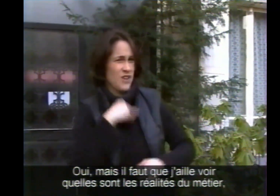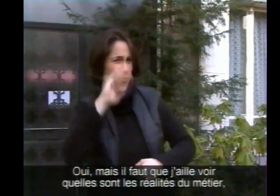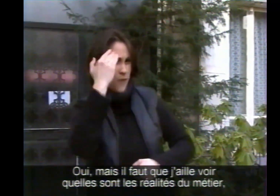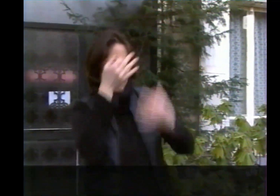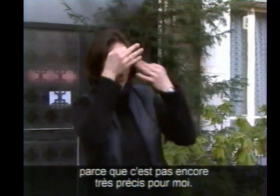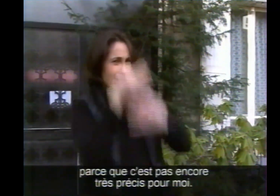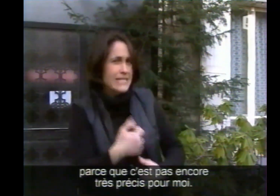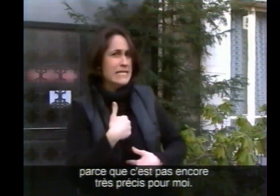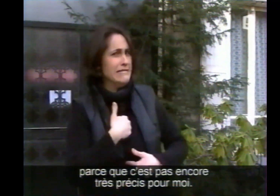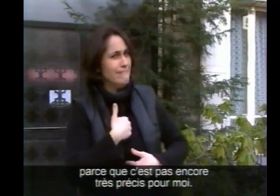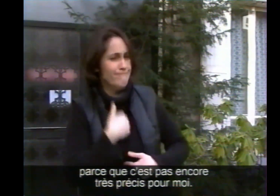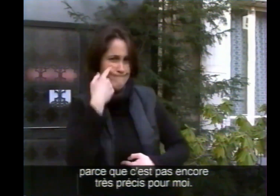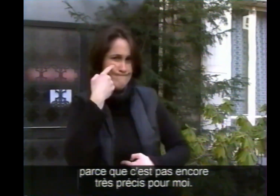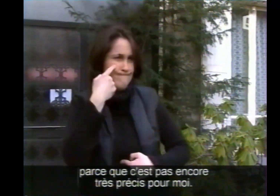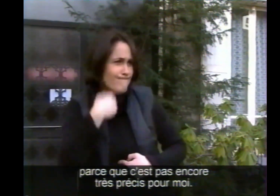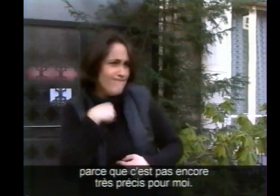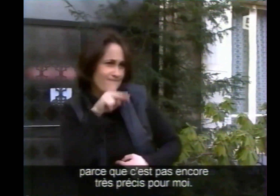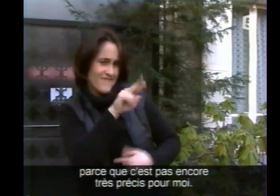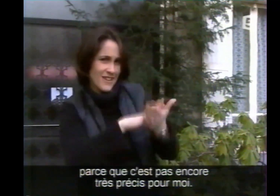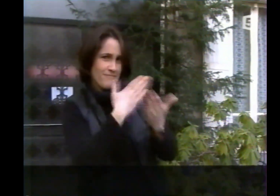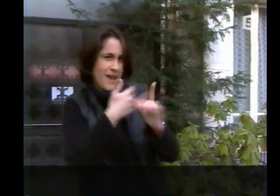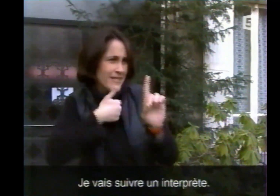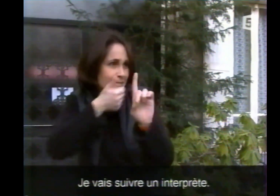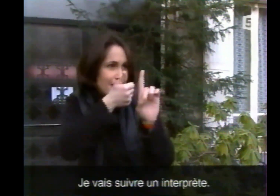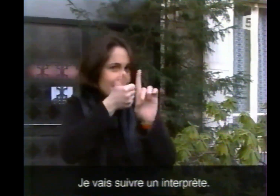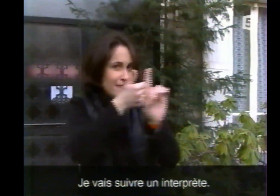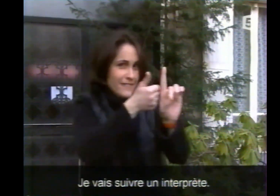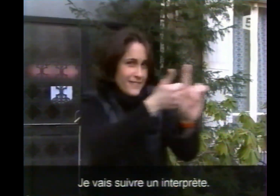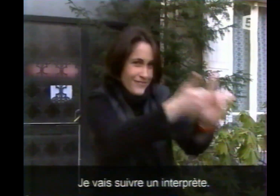métier. Parce que c'est pas encore très précis pour moi. Je vais suivre un interprète.